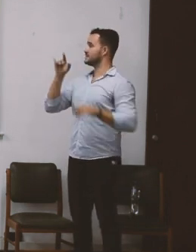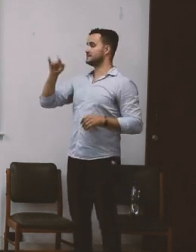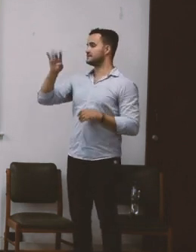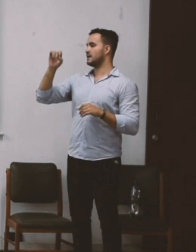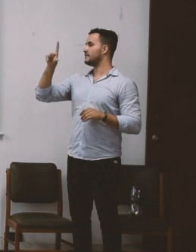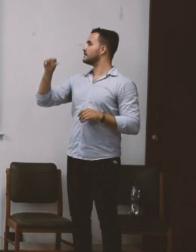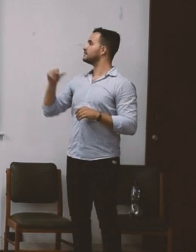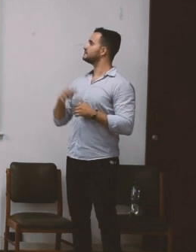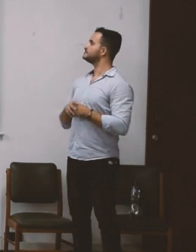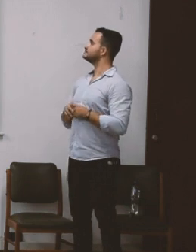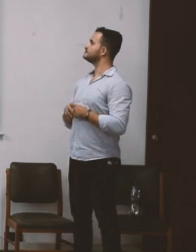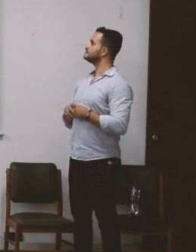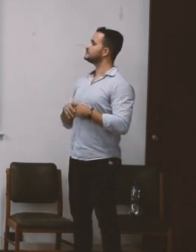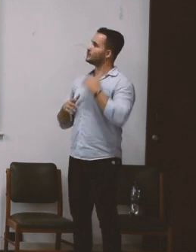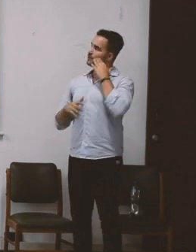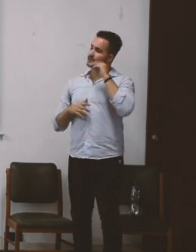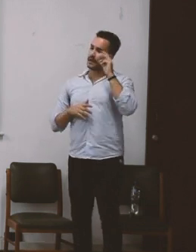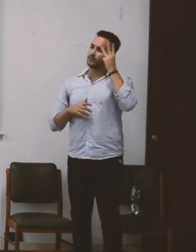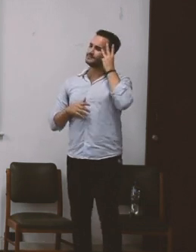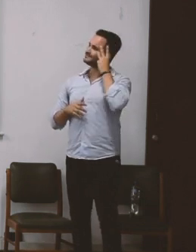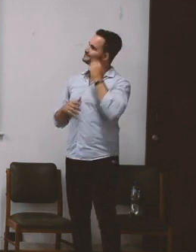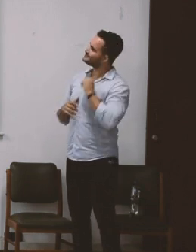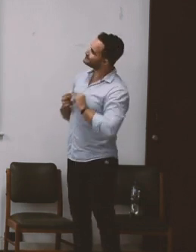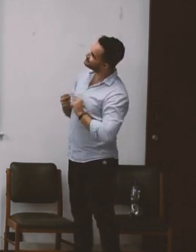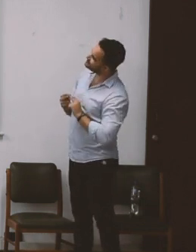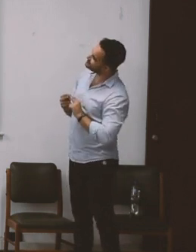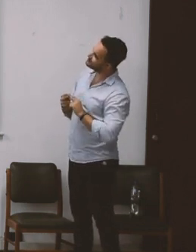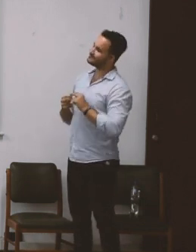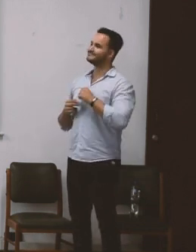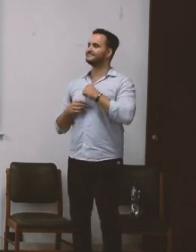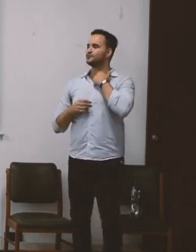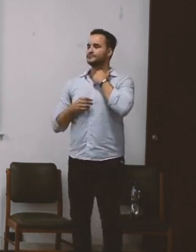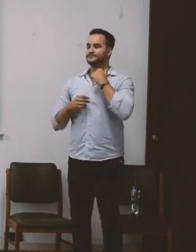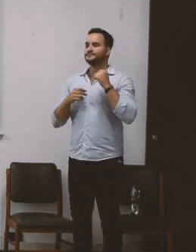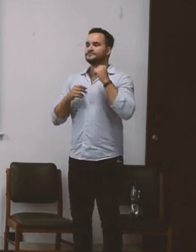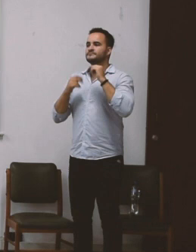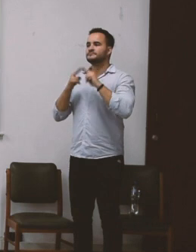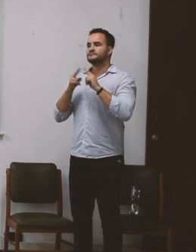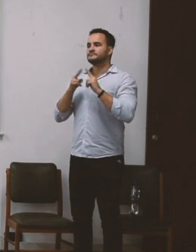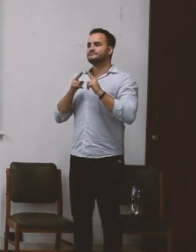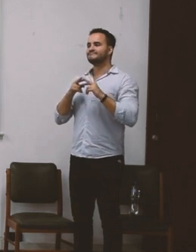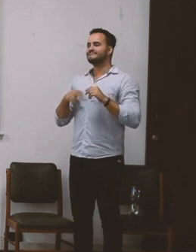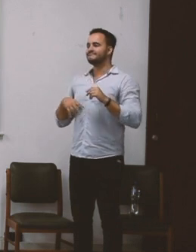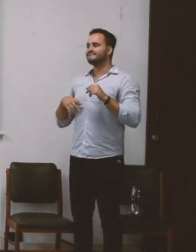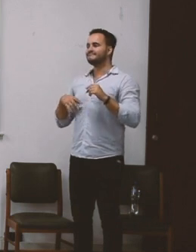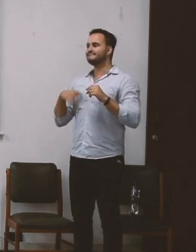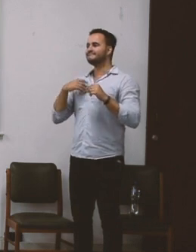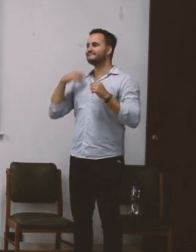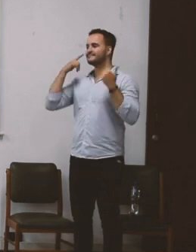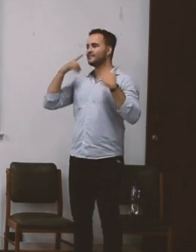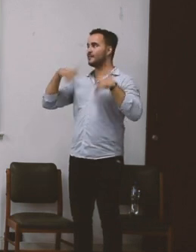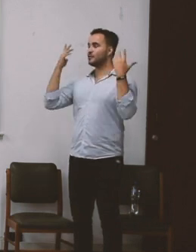Sprickmull. Bueno, ella es una mujer con síndrome de Down que precisamente se ha hecho famosa por su marca